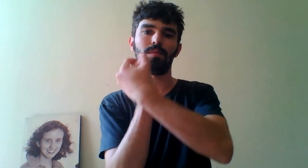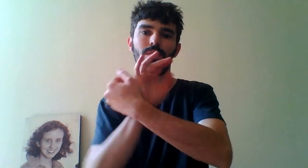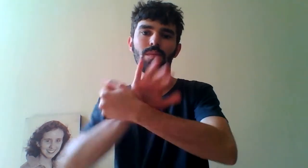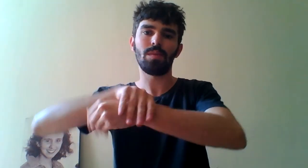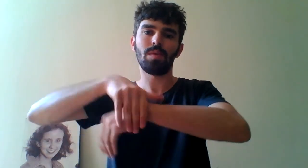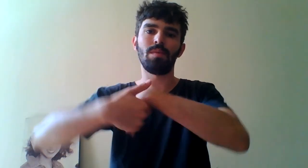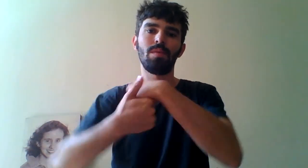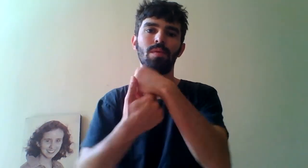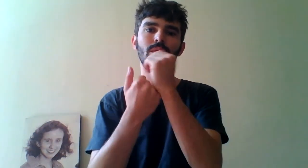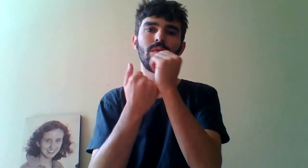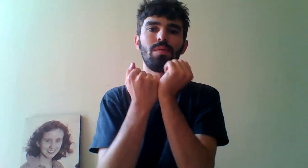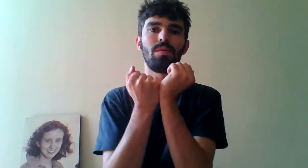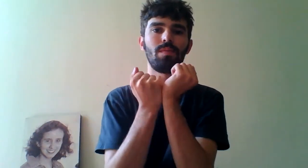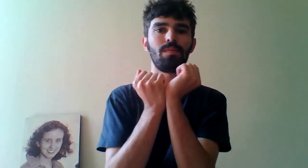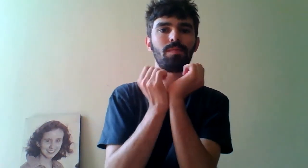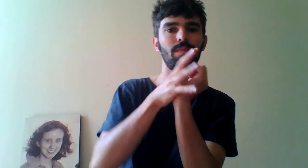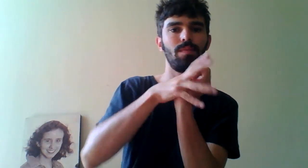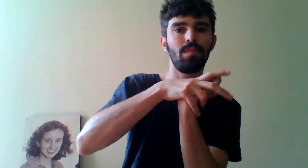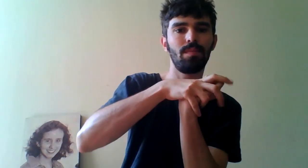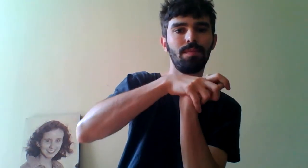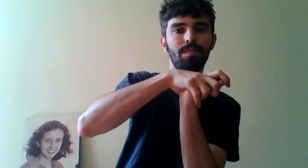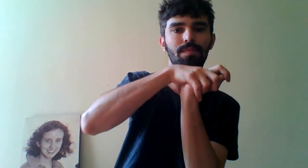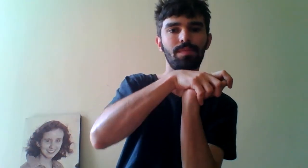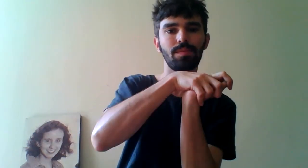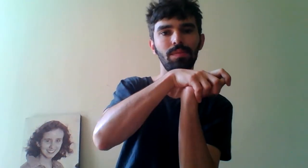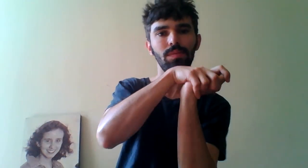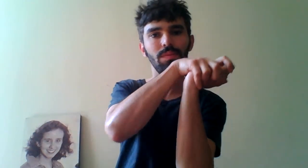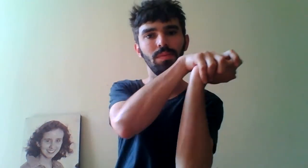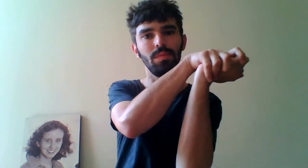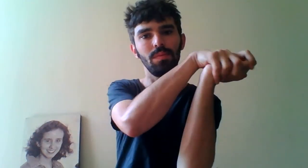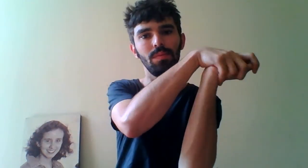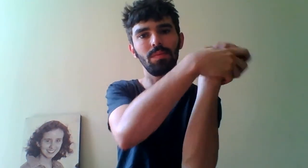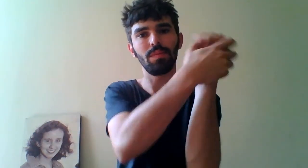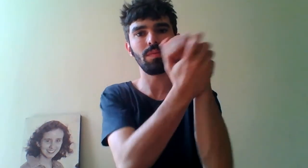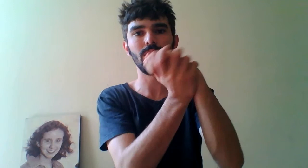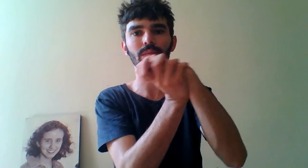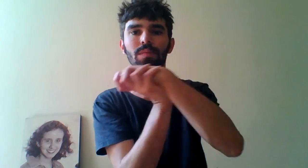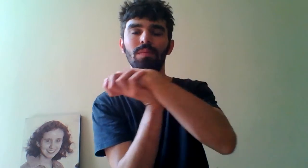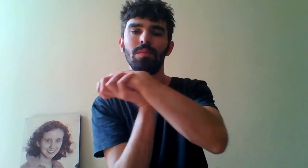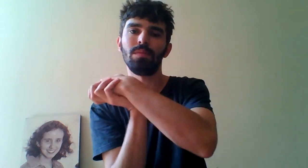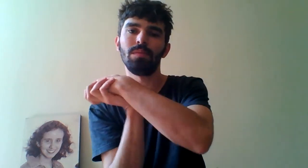falar E te amor No toque dos meus dedos Lembranças de nós dois aqui Nesses nós dois